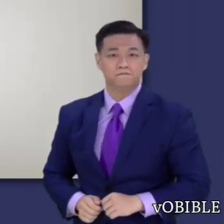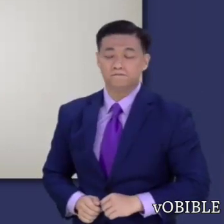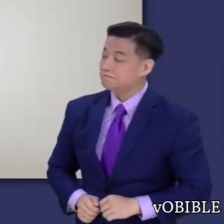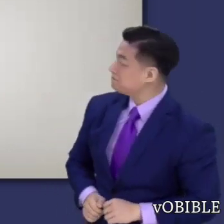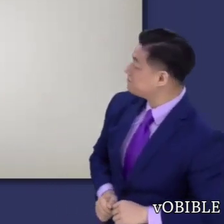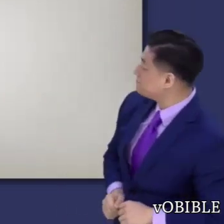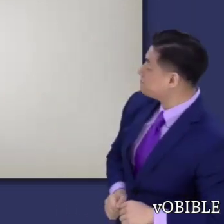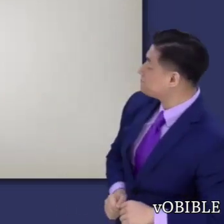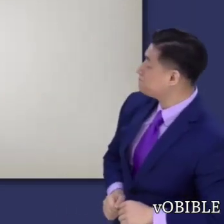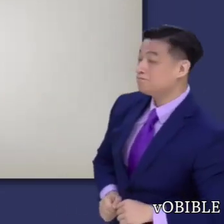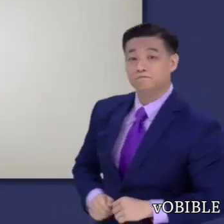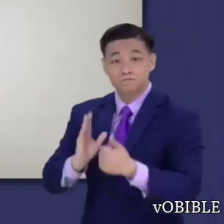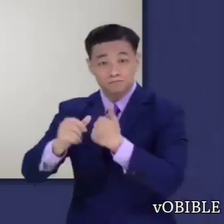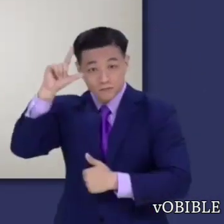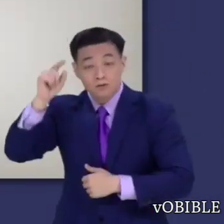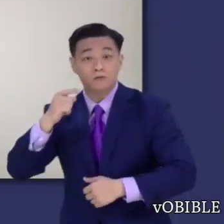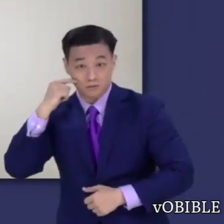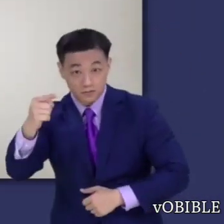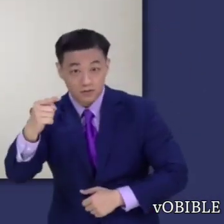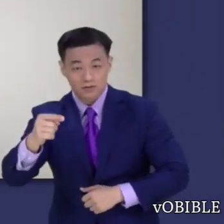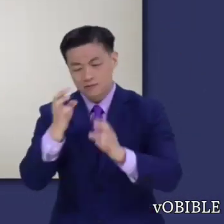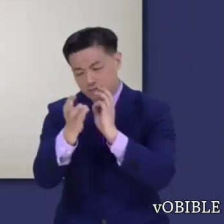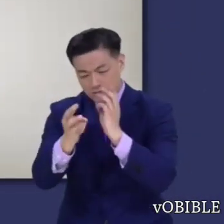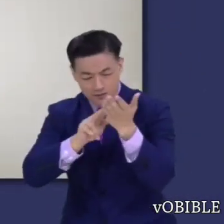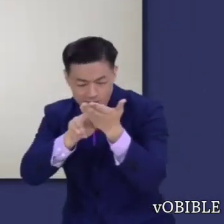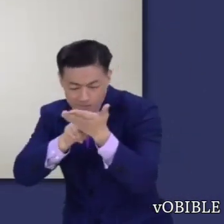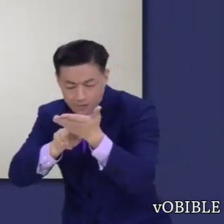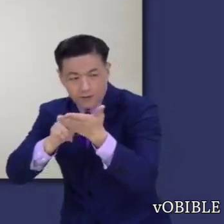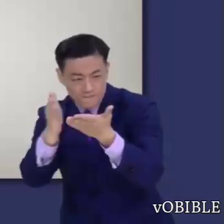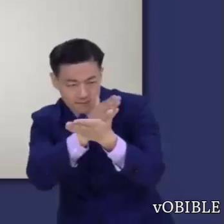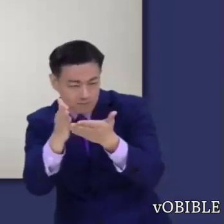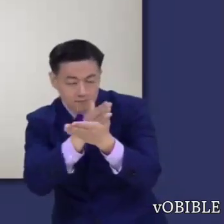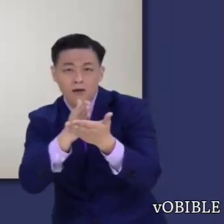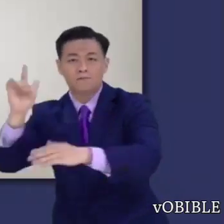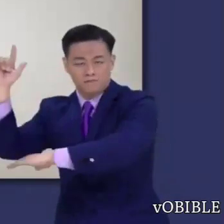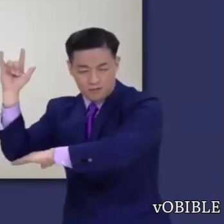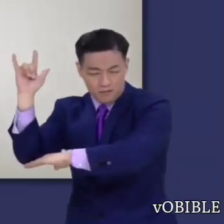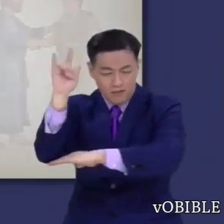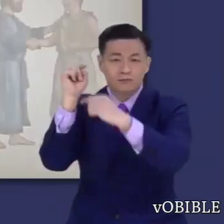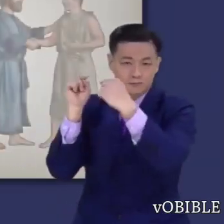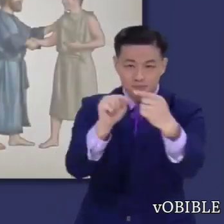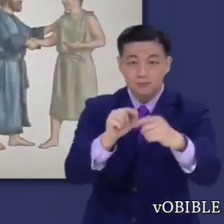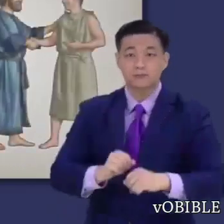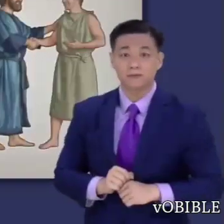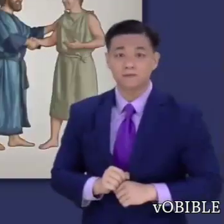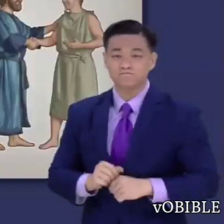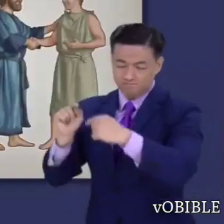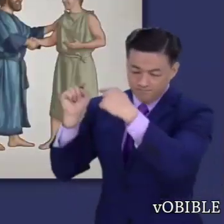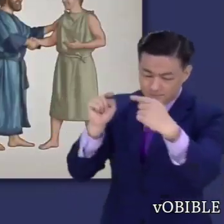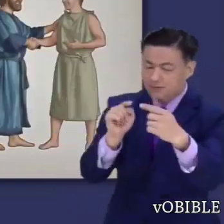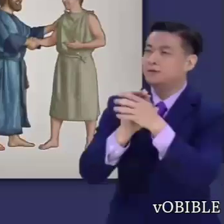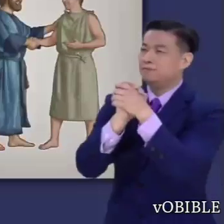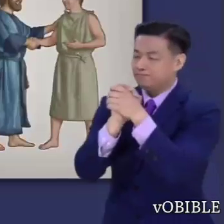员保持警醒，事事都要验证，不断祷告，并且彼此鼓